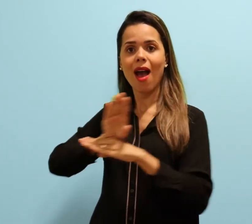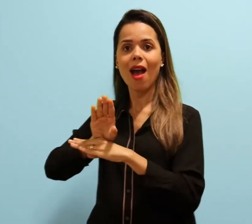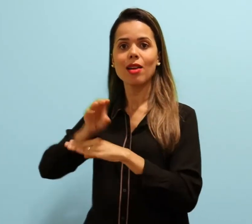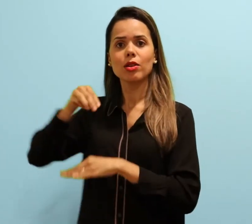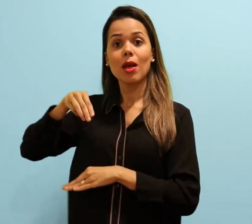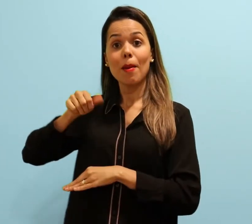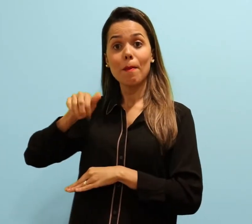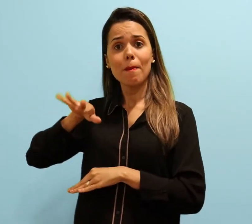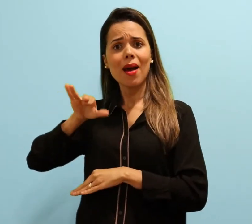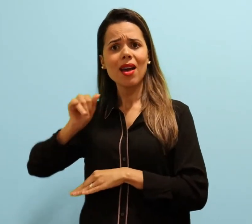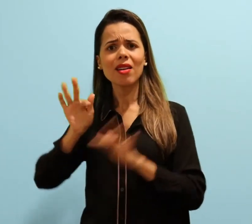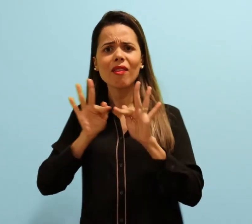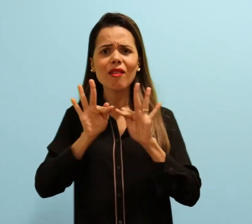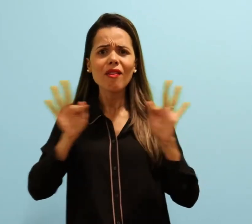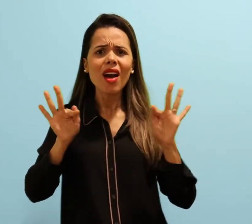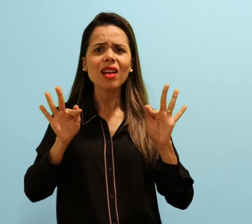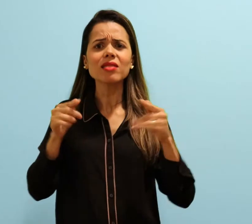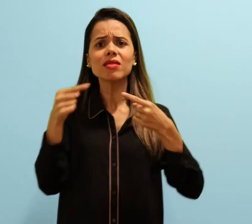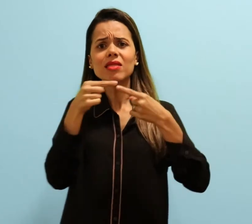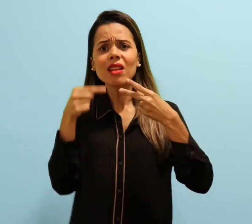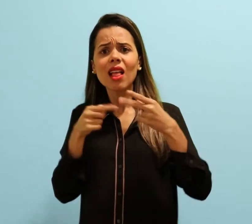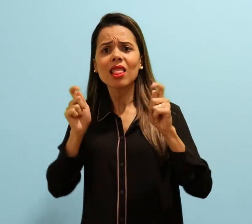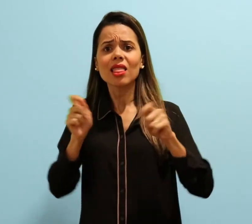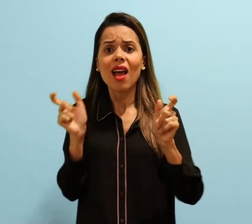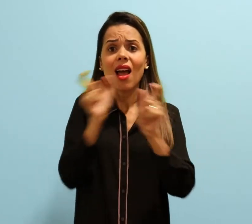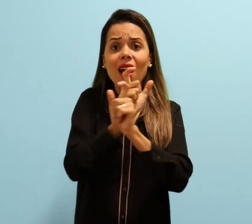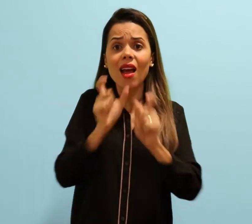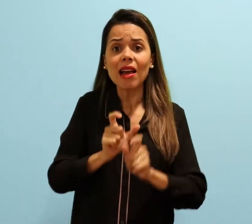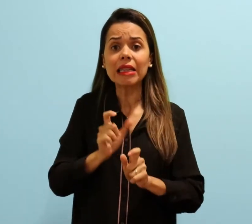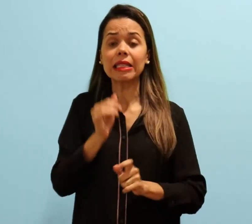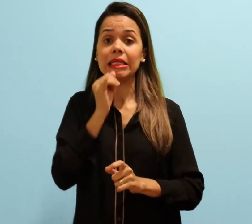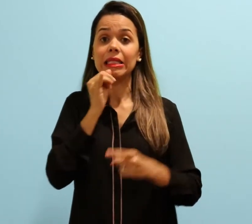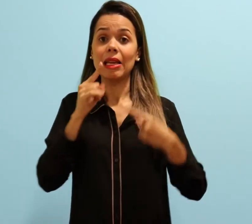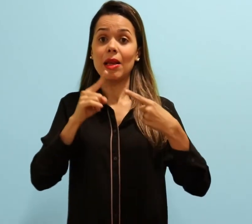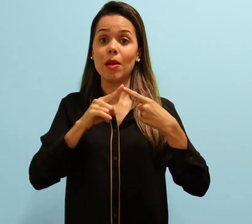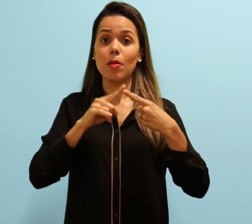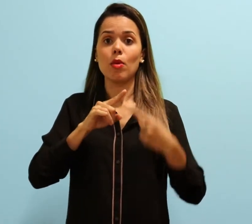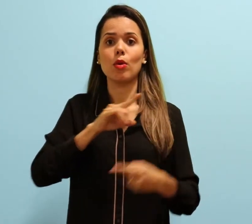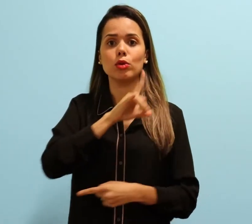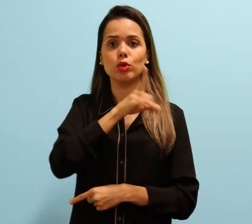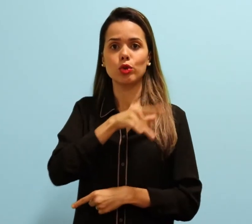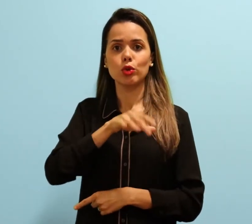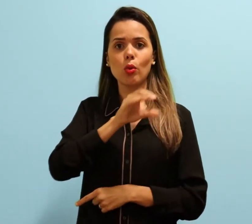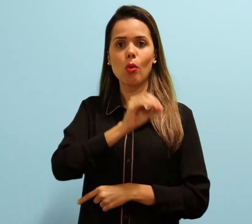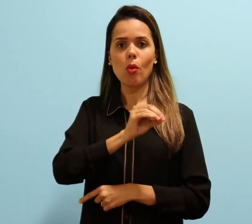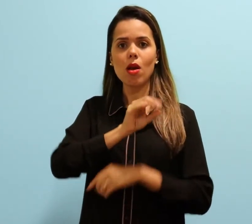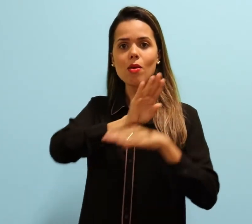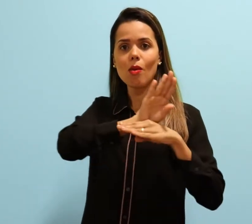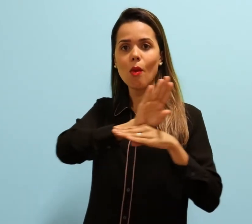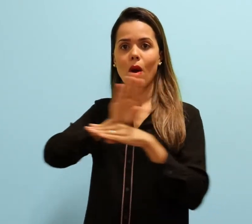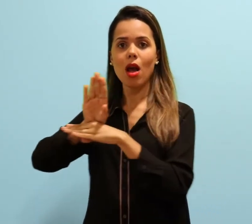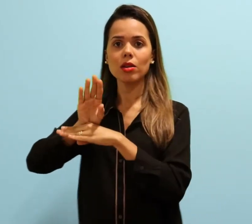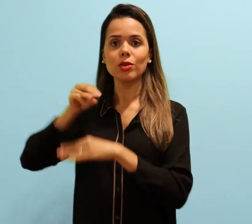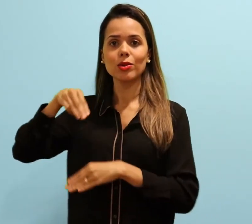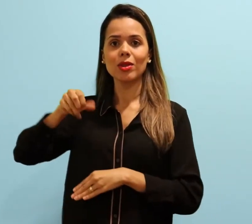algumas possibilidades de sinalizá-la. Por exemplo, João ajuda Maria. Os referentes